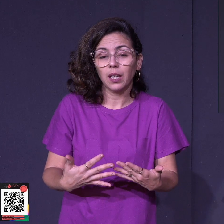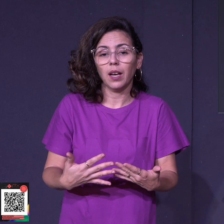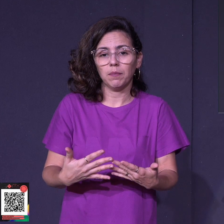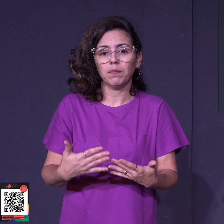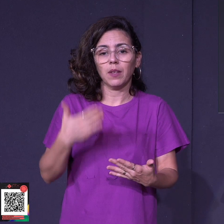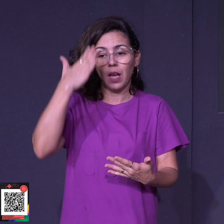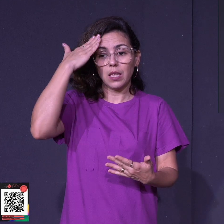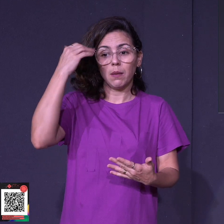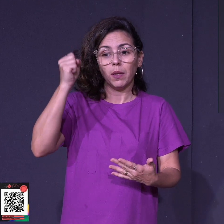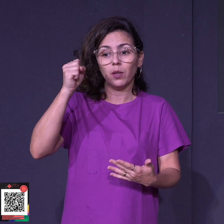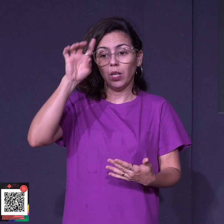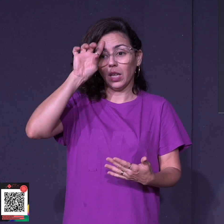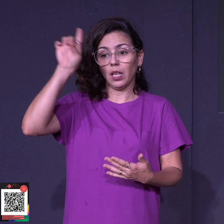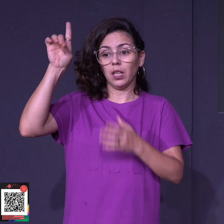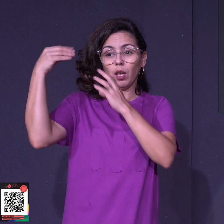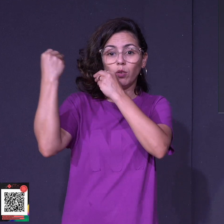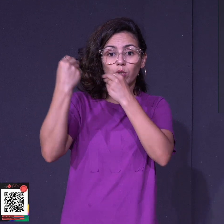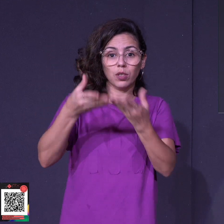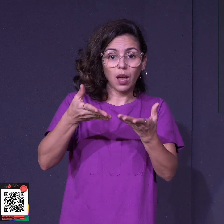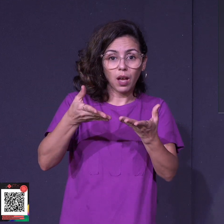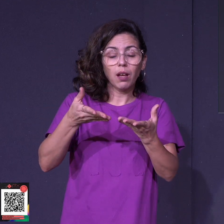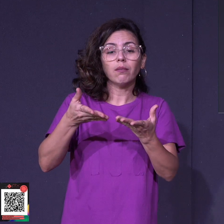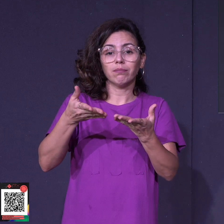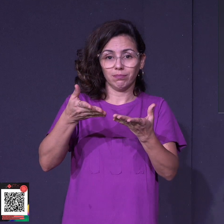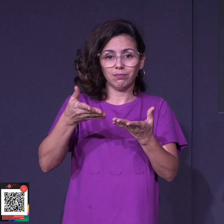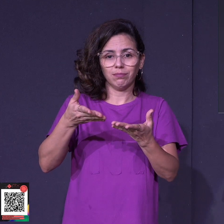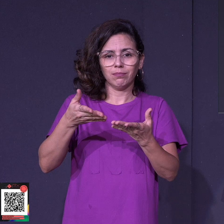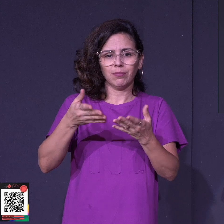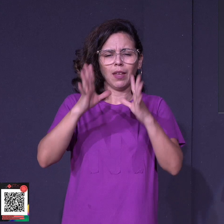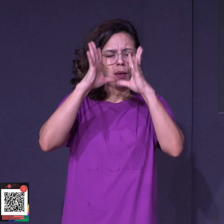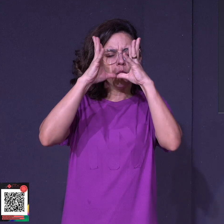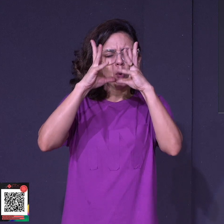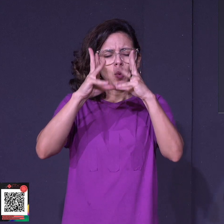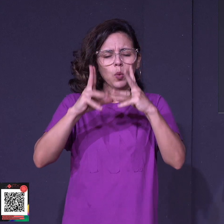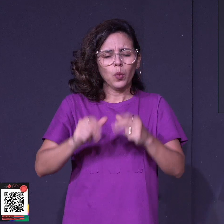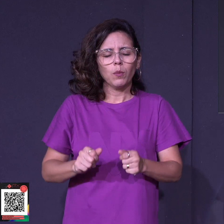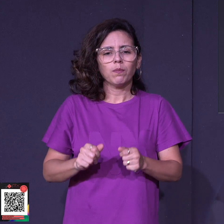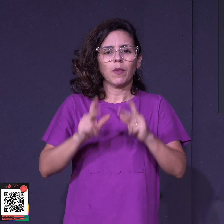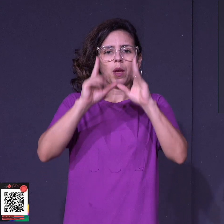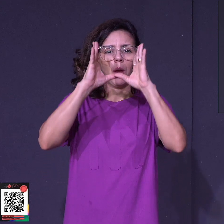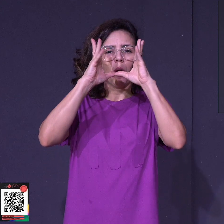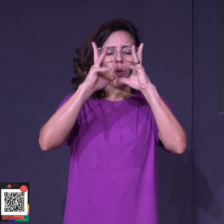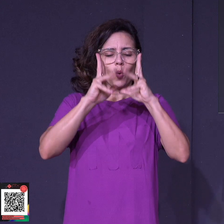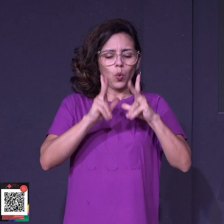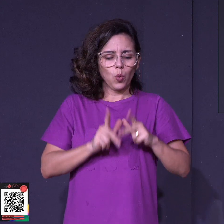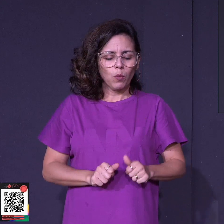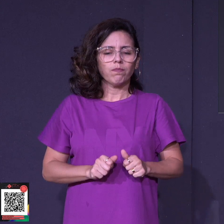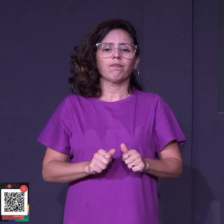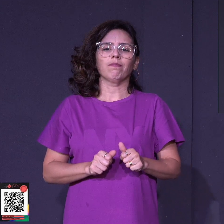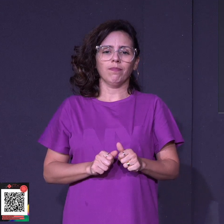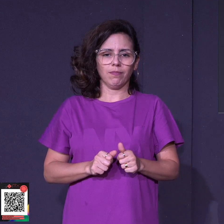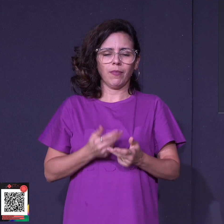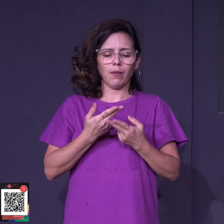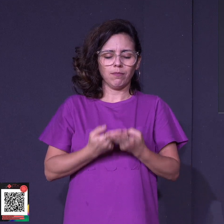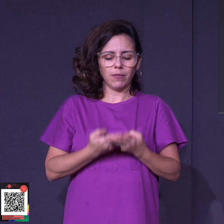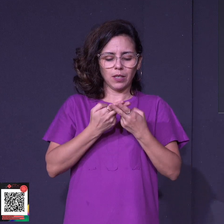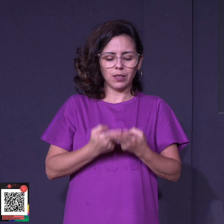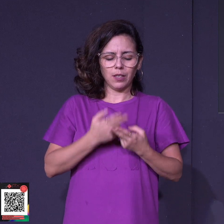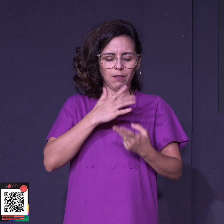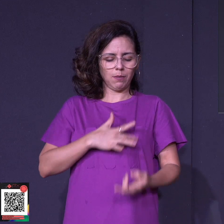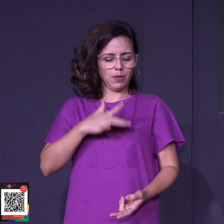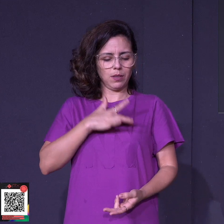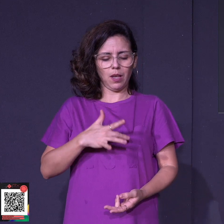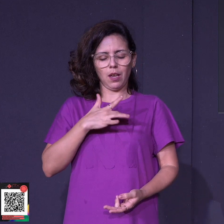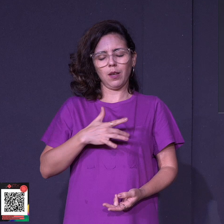vai dizer, a sabedoria que vem de Deus é pura, pacífica, compreensiva, cheia de misericórdia,